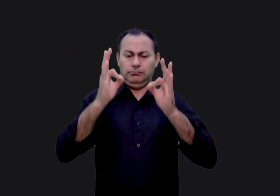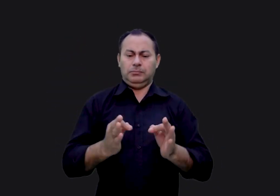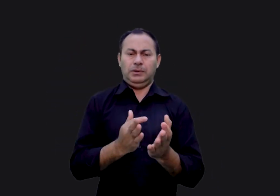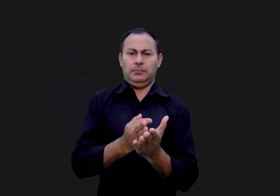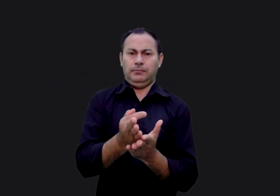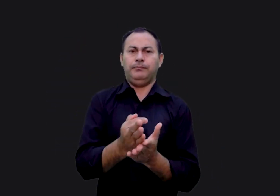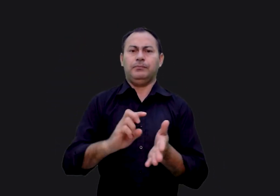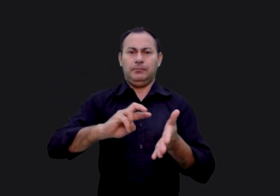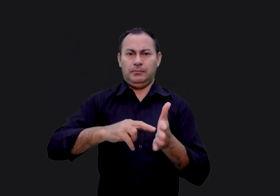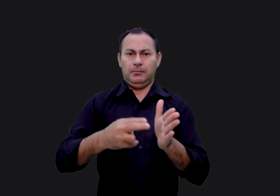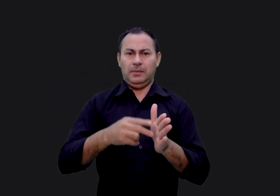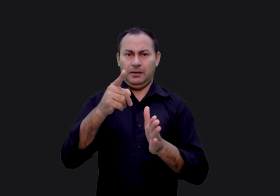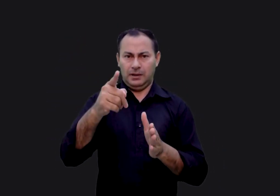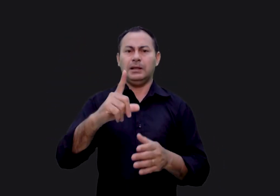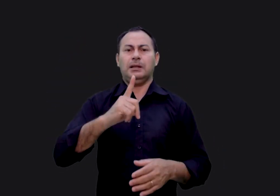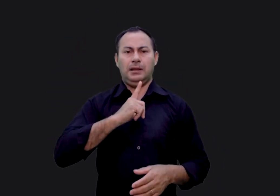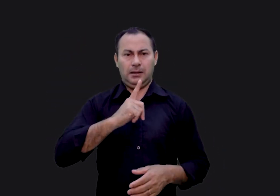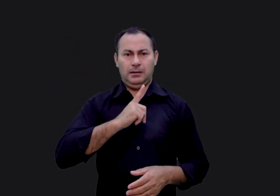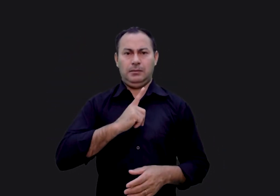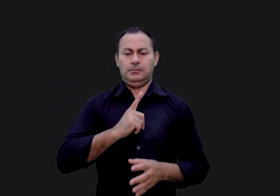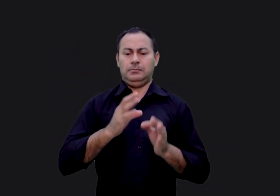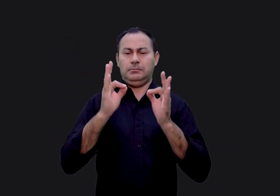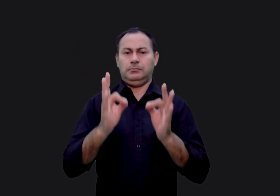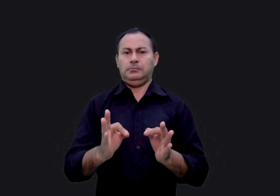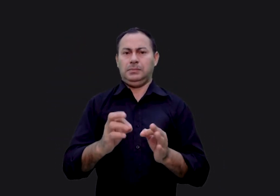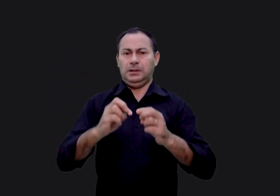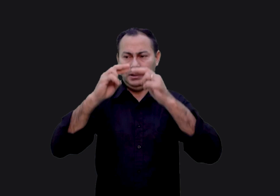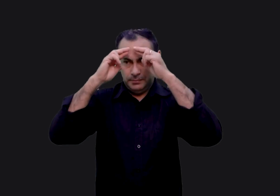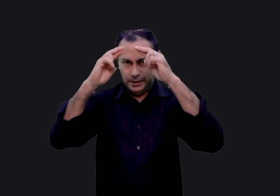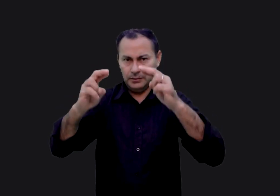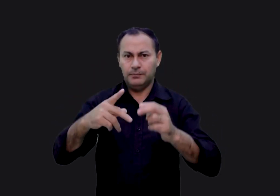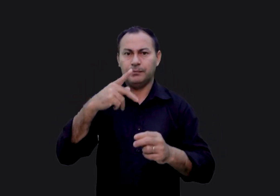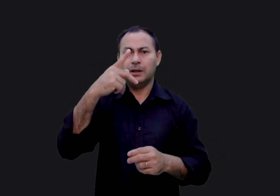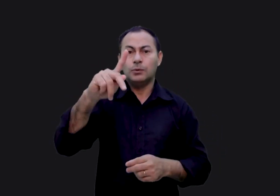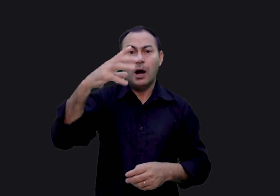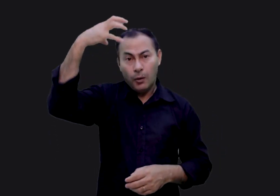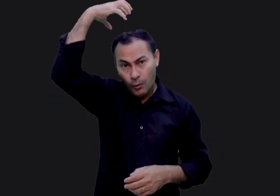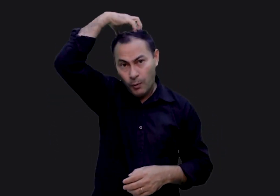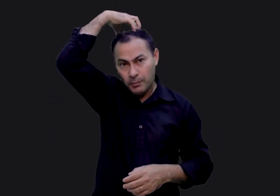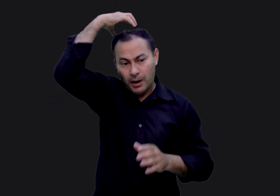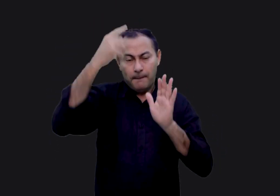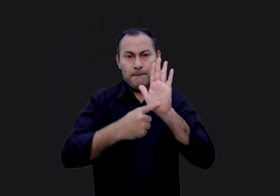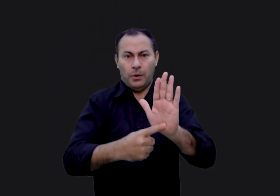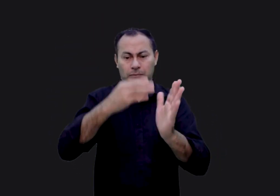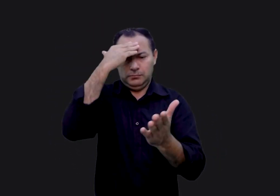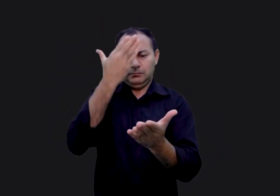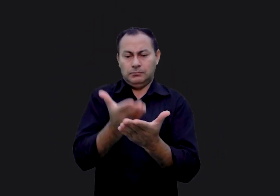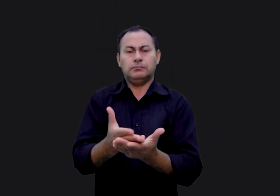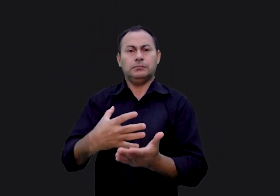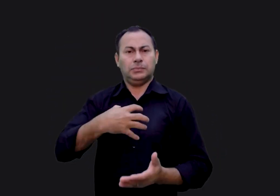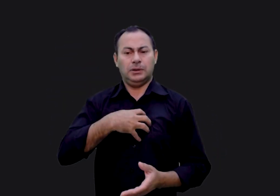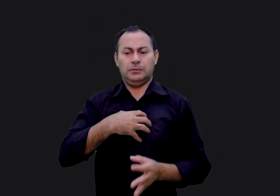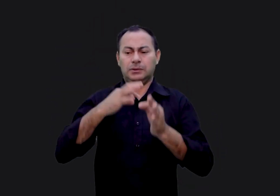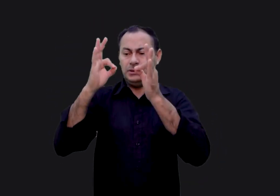retidão. Significa que você tem integridade. Sua culpa mostra que você crê que há um padrão de certo